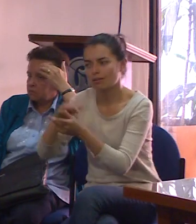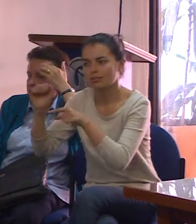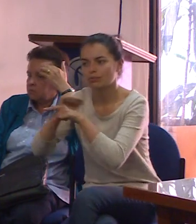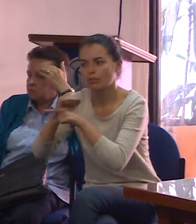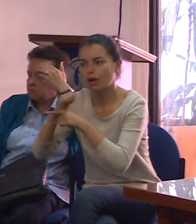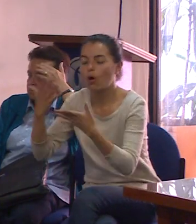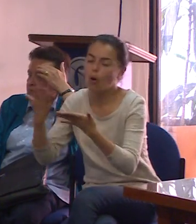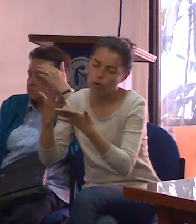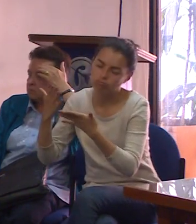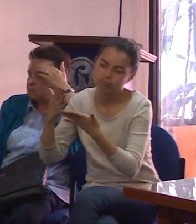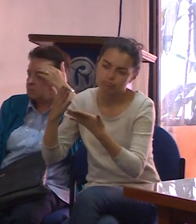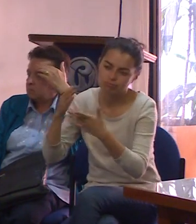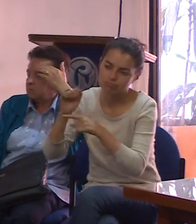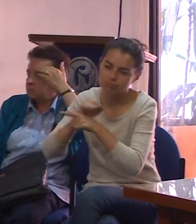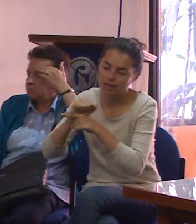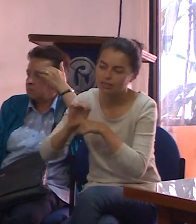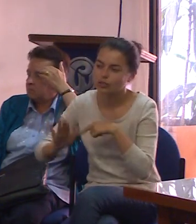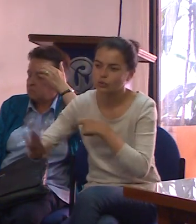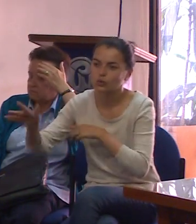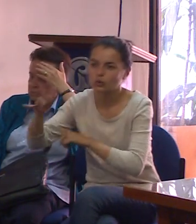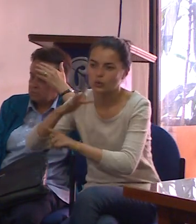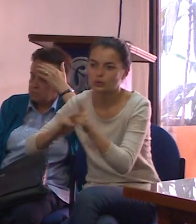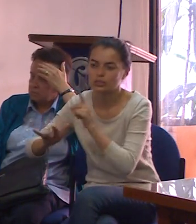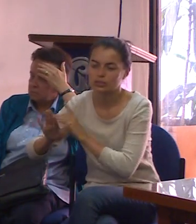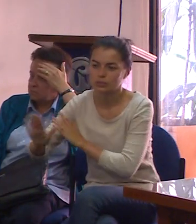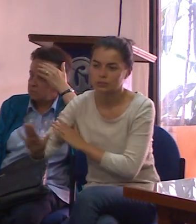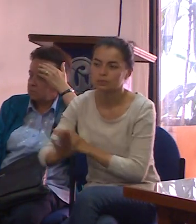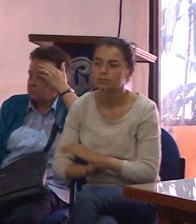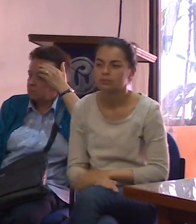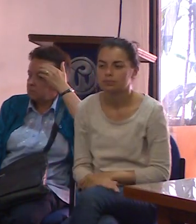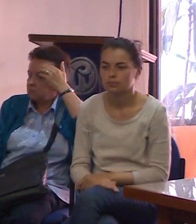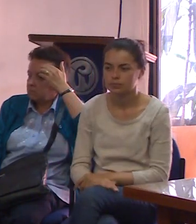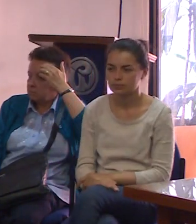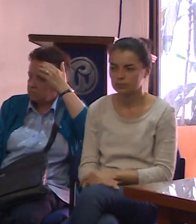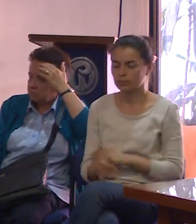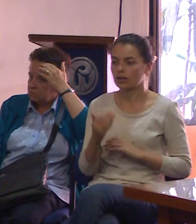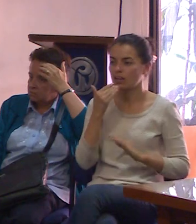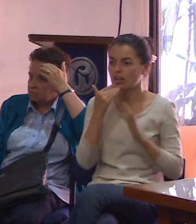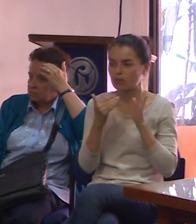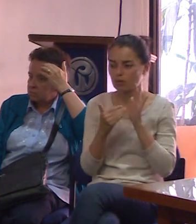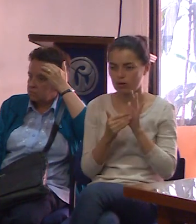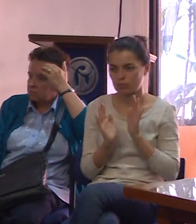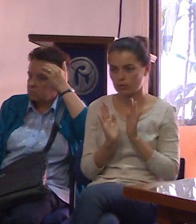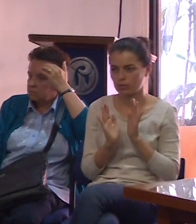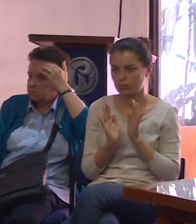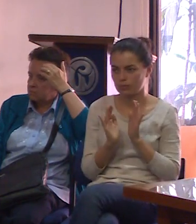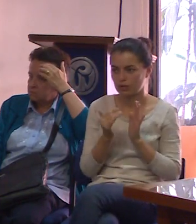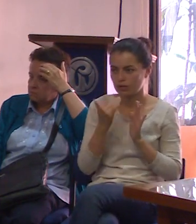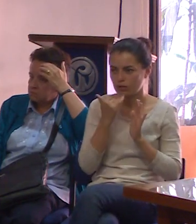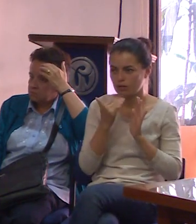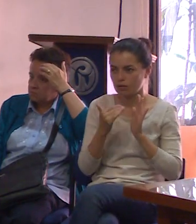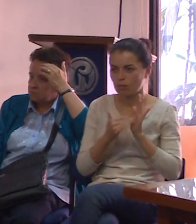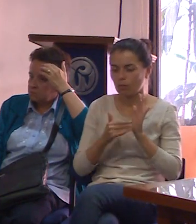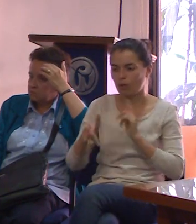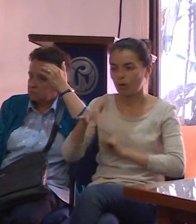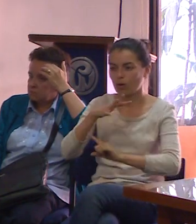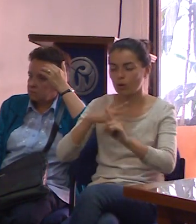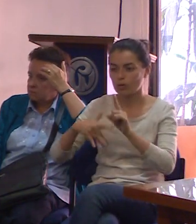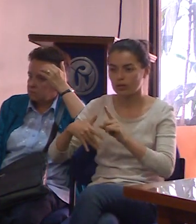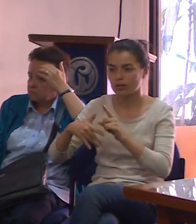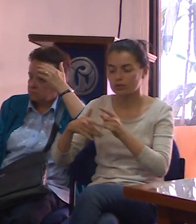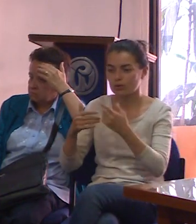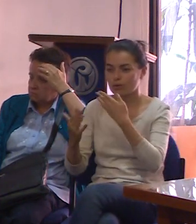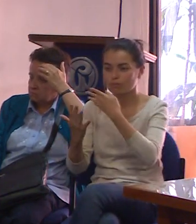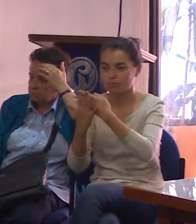un ejercicio de educación en estos contextos. Se pueden ver que, o sea, en la historia que, o bueno, lo que define estos contextos